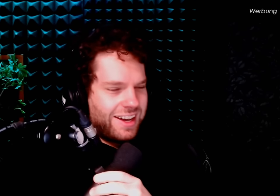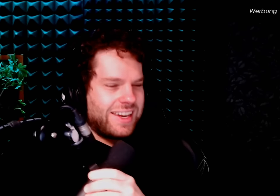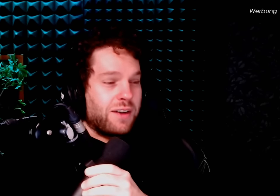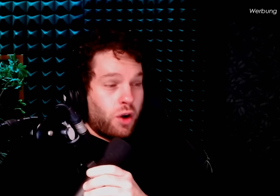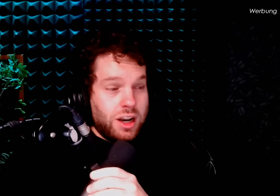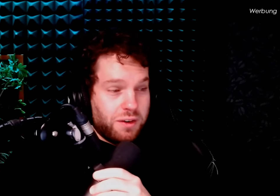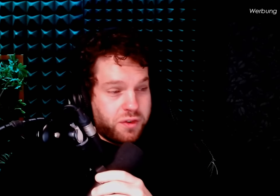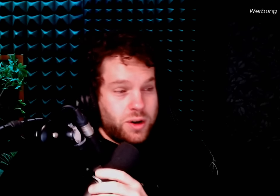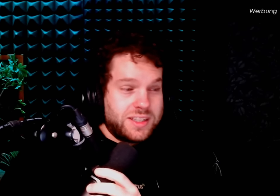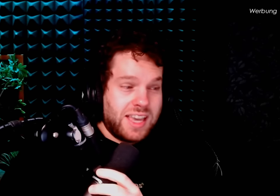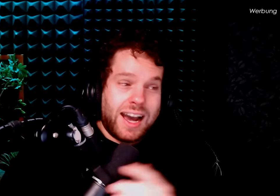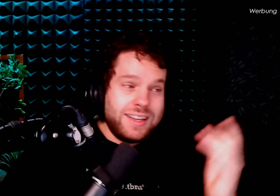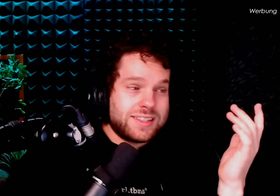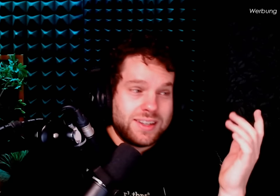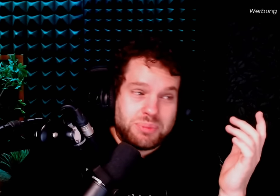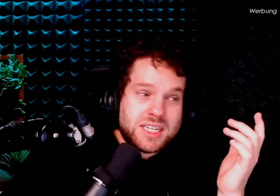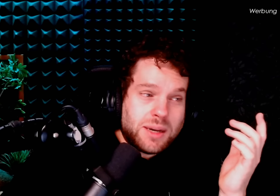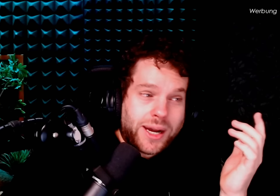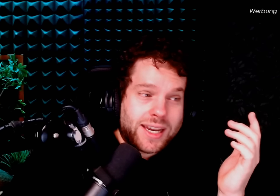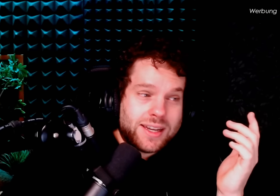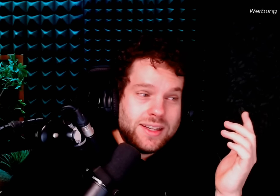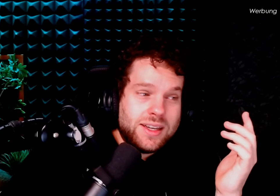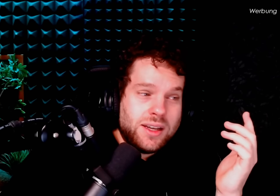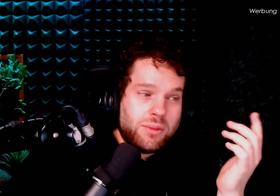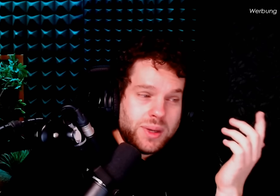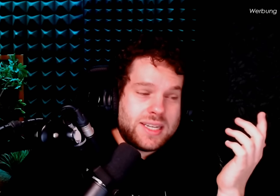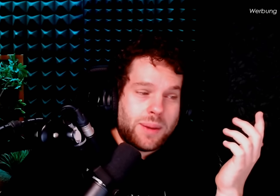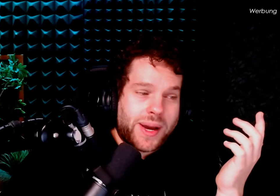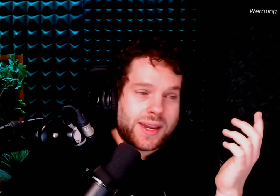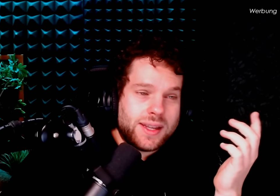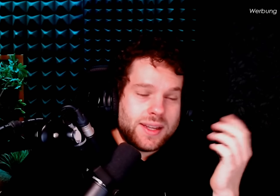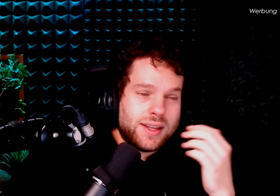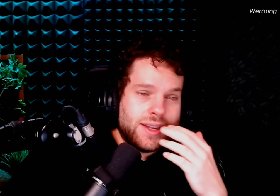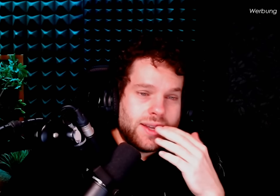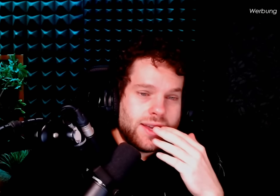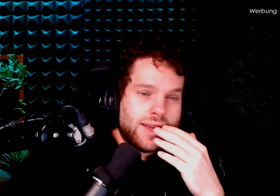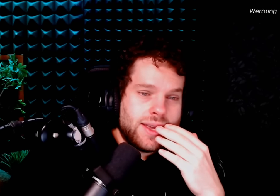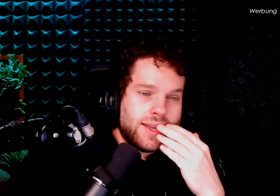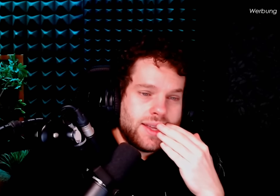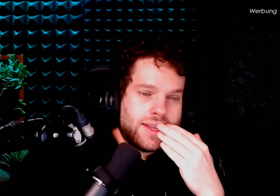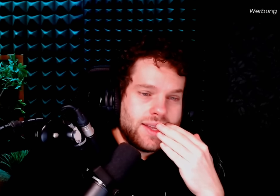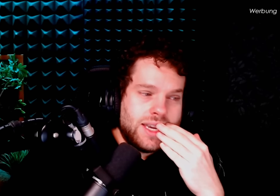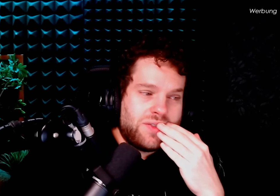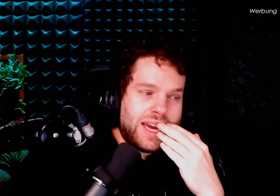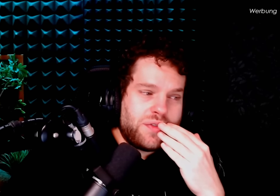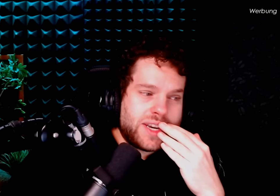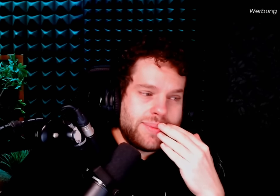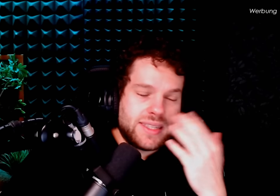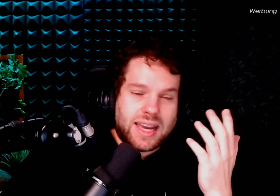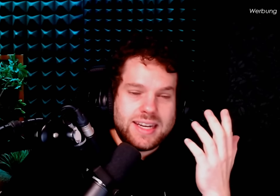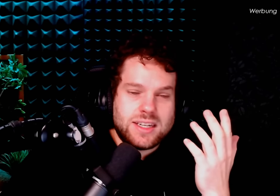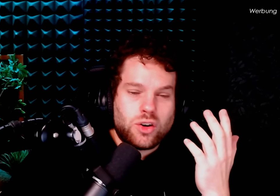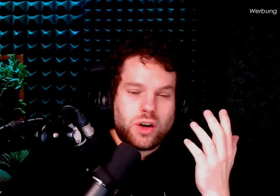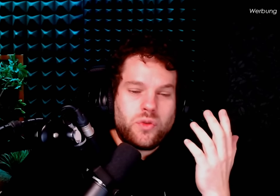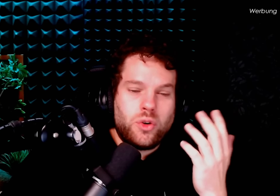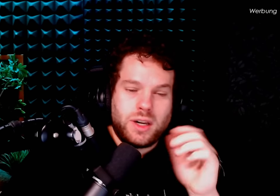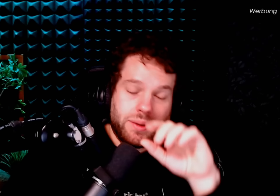Ja, Wockler, Vogel des Jahres. Bin ich dabei. Bin ich dabei. Ich will einfach jemand sein, der die neuen Vögel